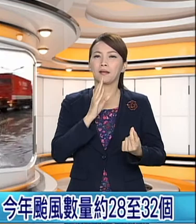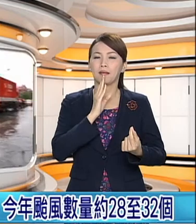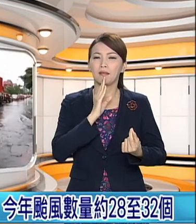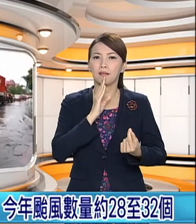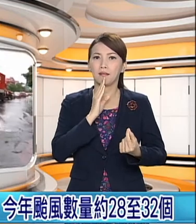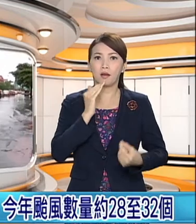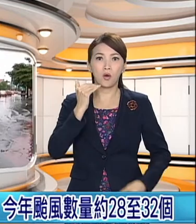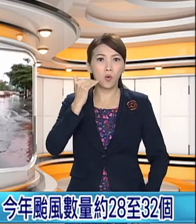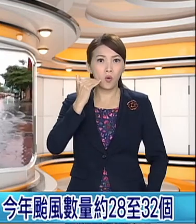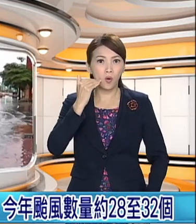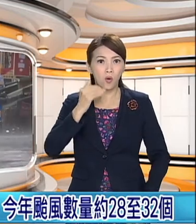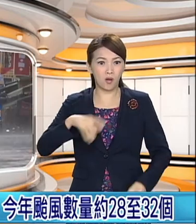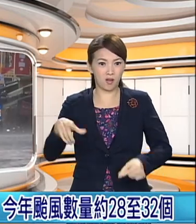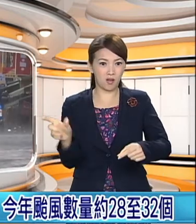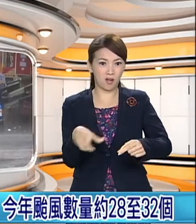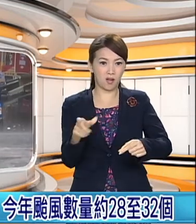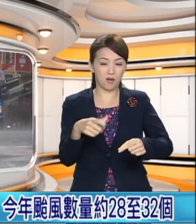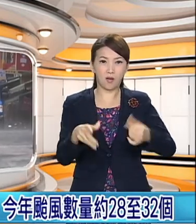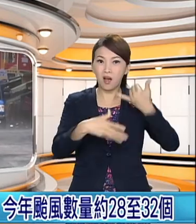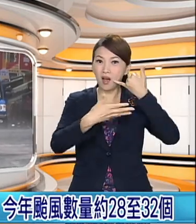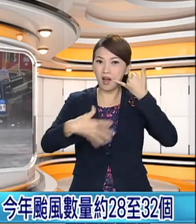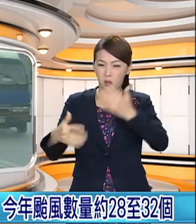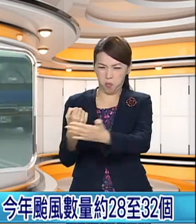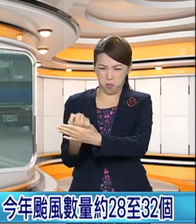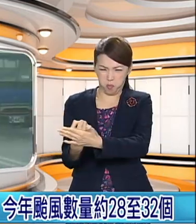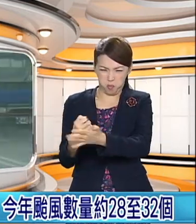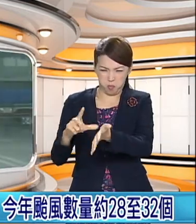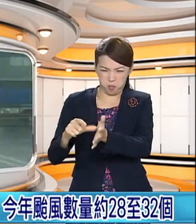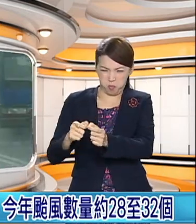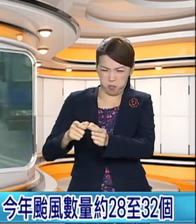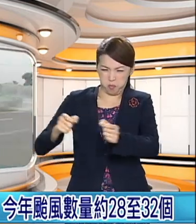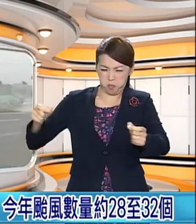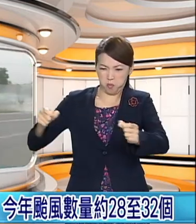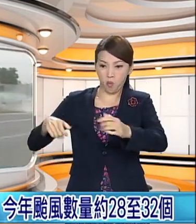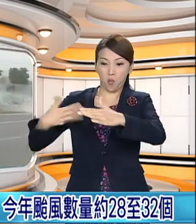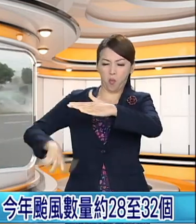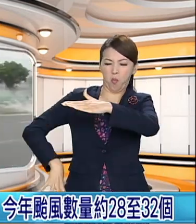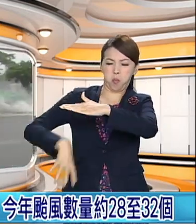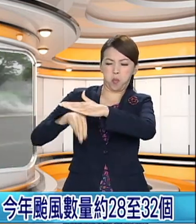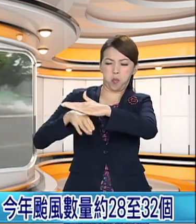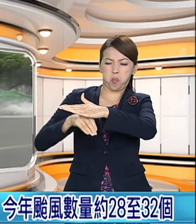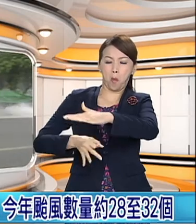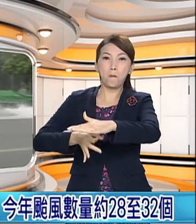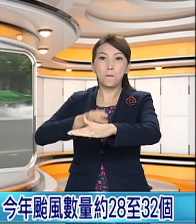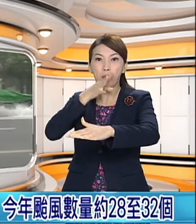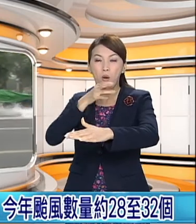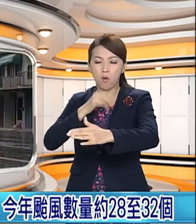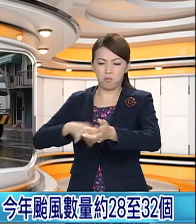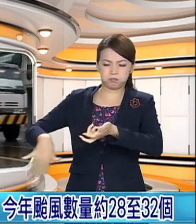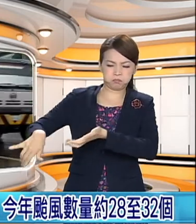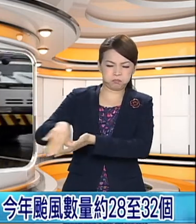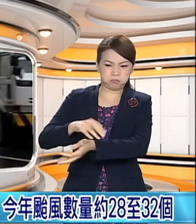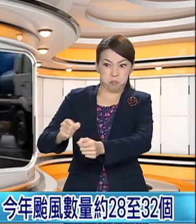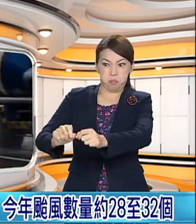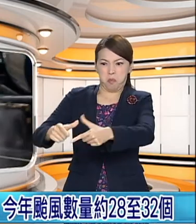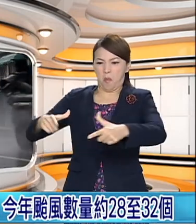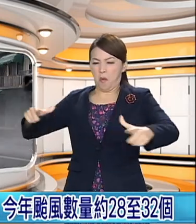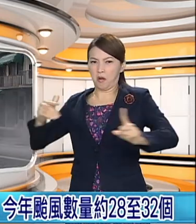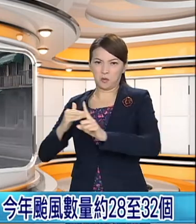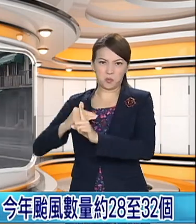年，台风滞留在海上的时间越久，吸收了足够的水汽，形成强烈台风的比